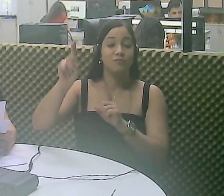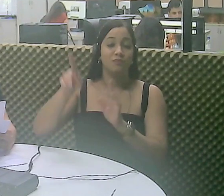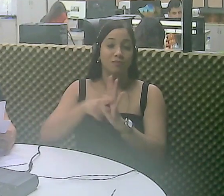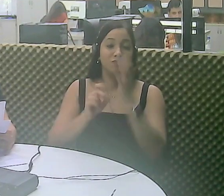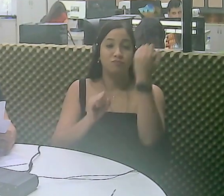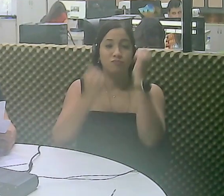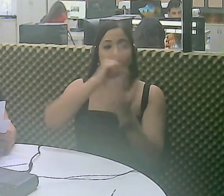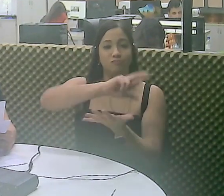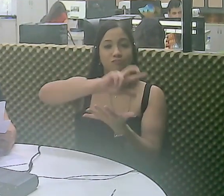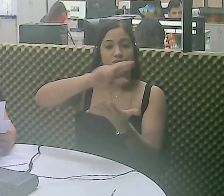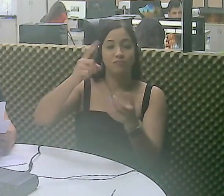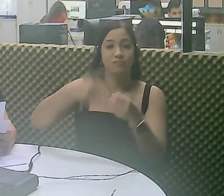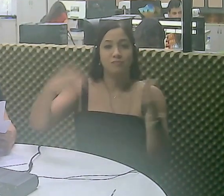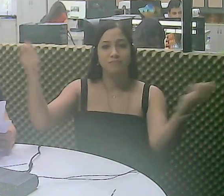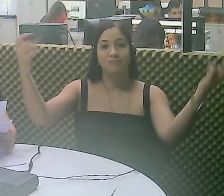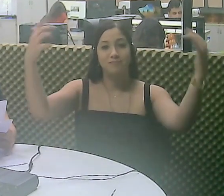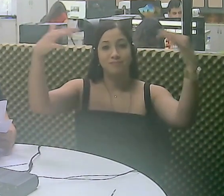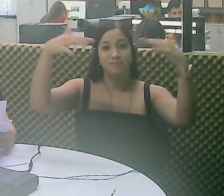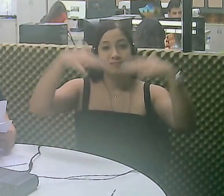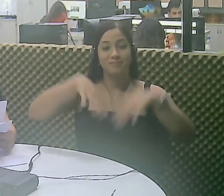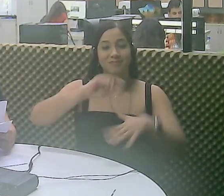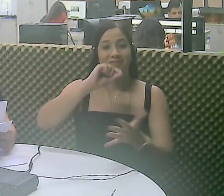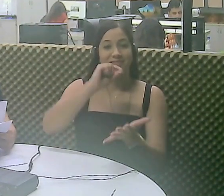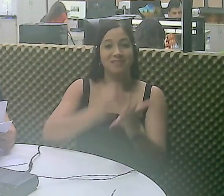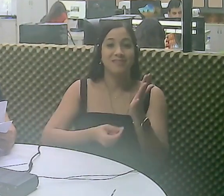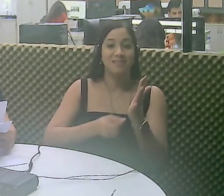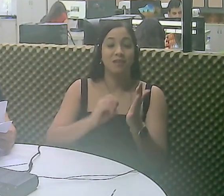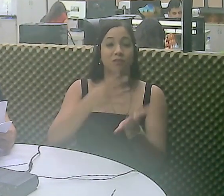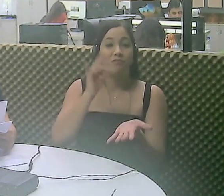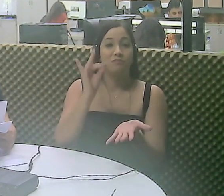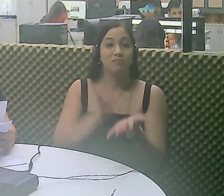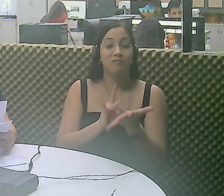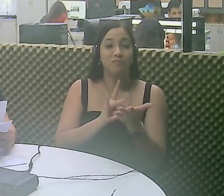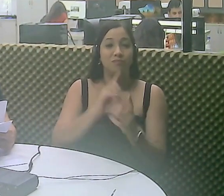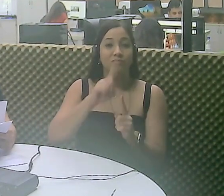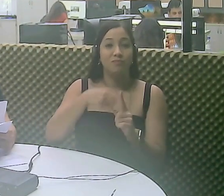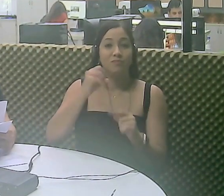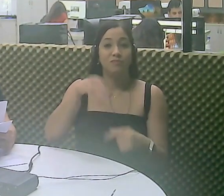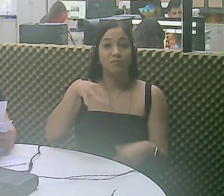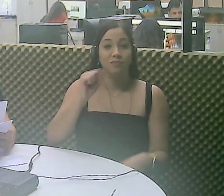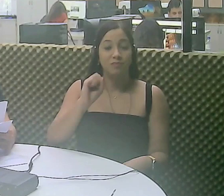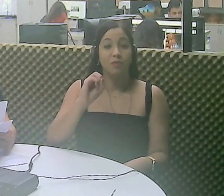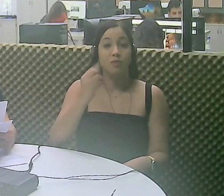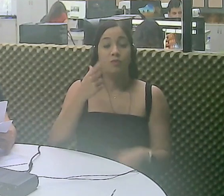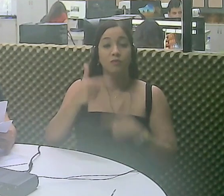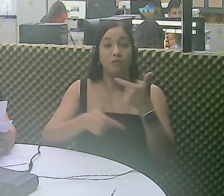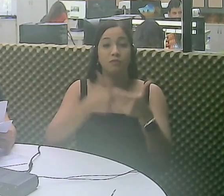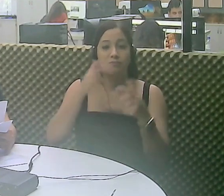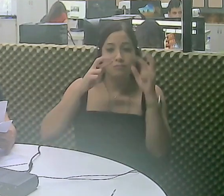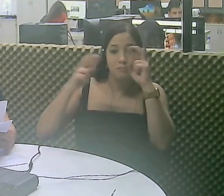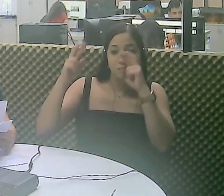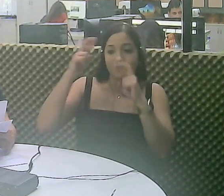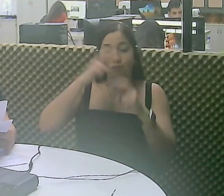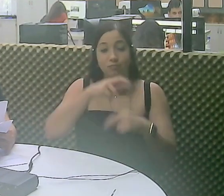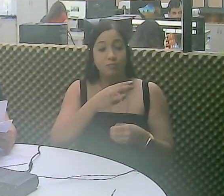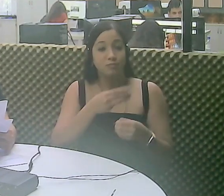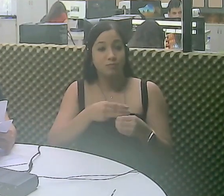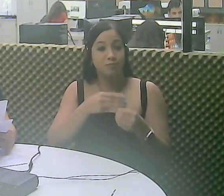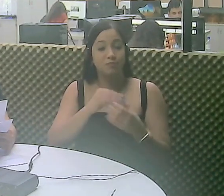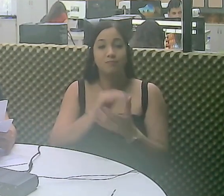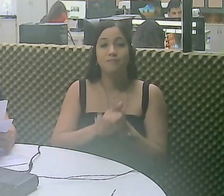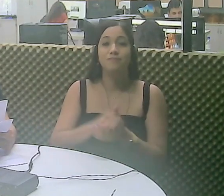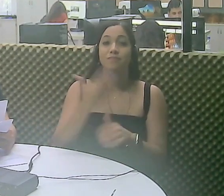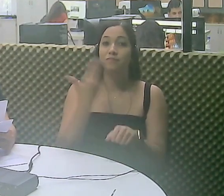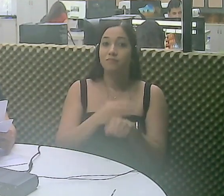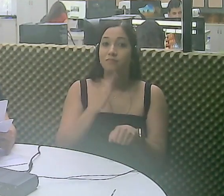de diversas cidades da região, cadastradas ou registradas junto ao IMA ou ao Serviço de Inspeção Municipal. O